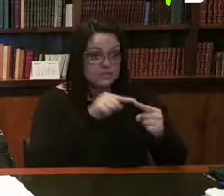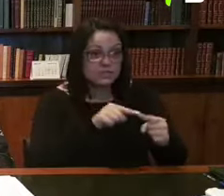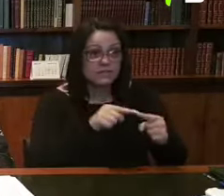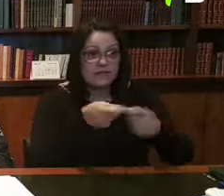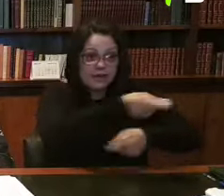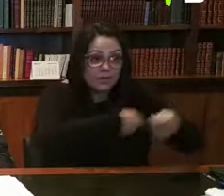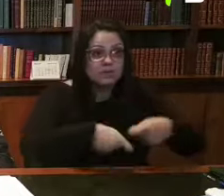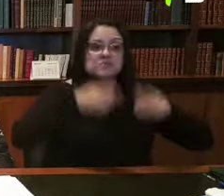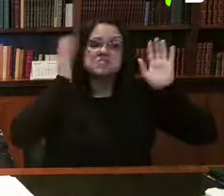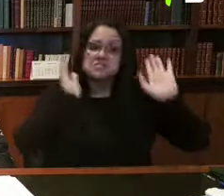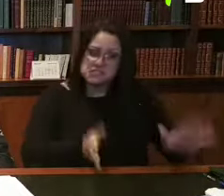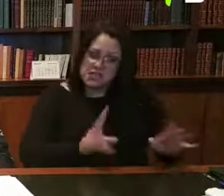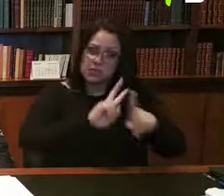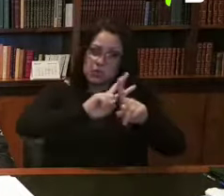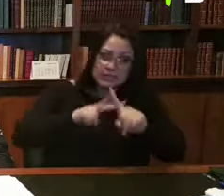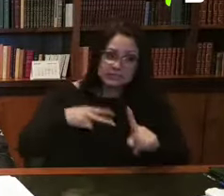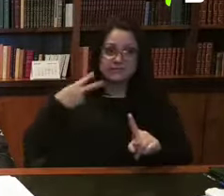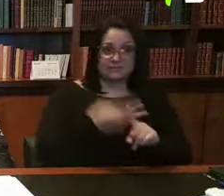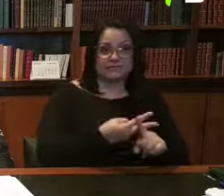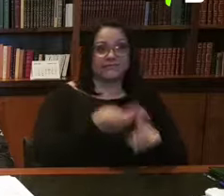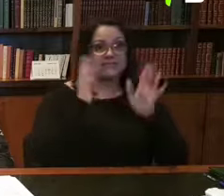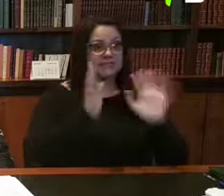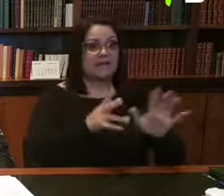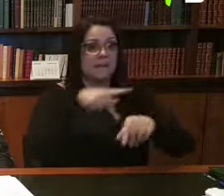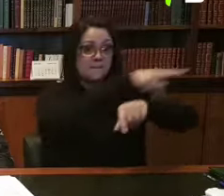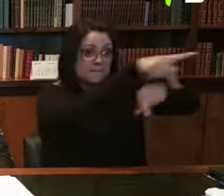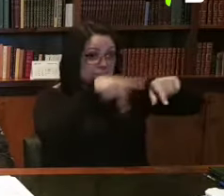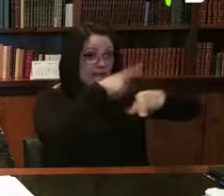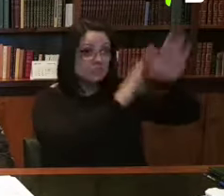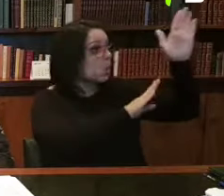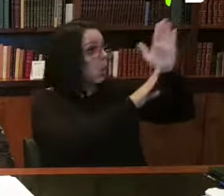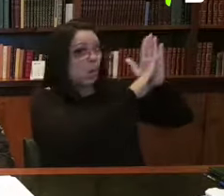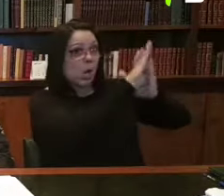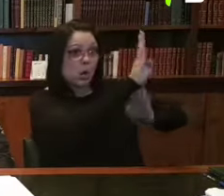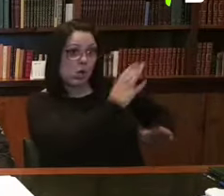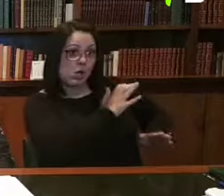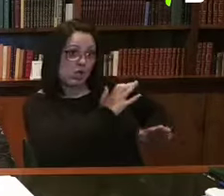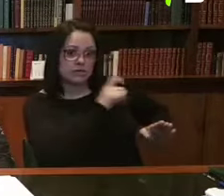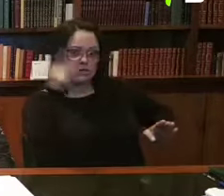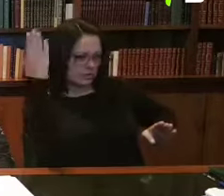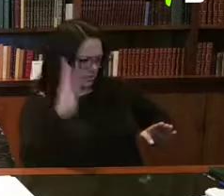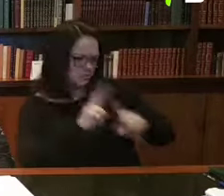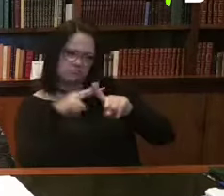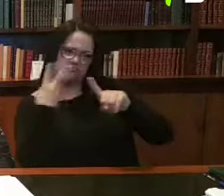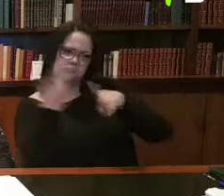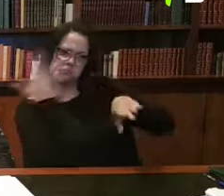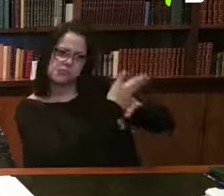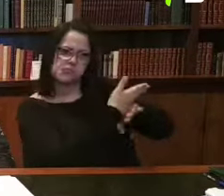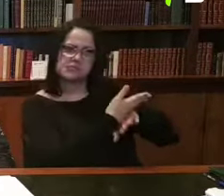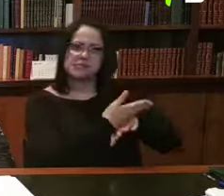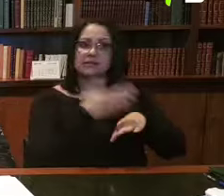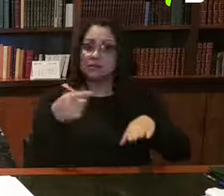recurso nós tivemos duas vezes mais do que os países emergentes aquela sua ideia de não deixar nenhum